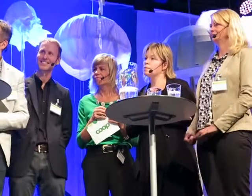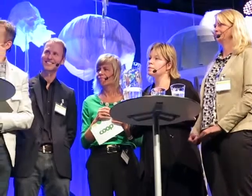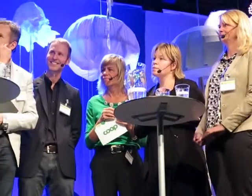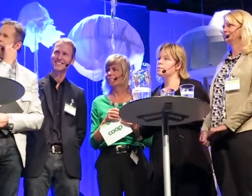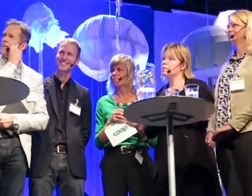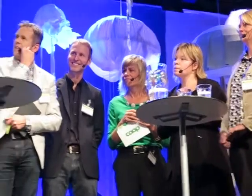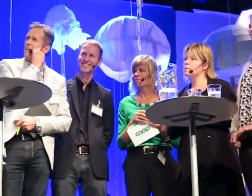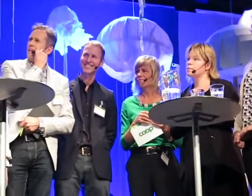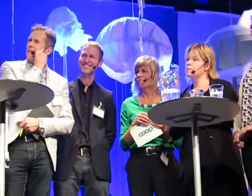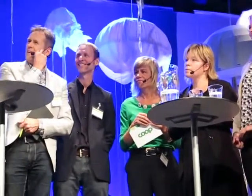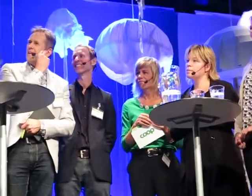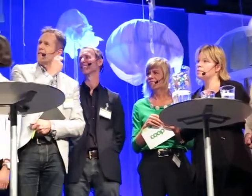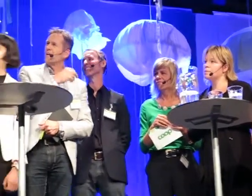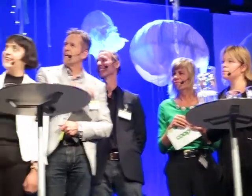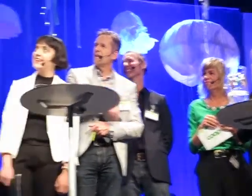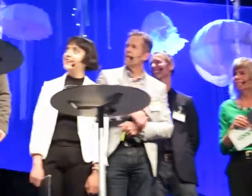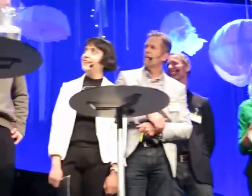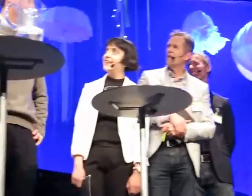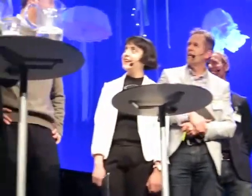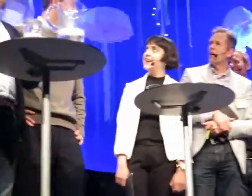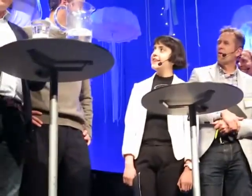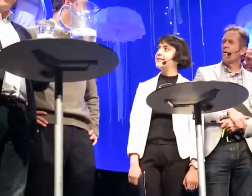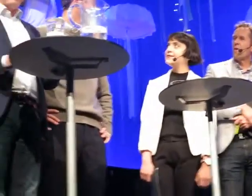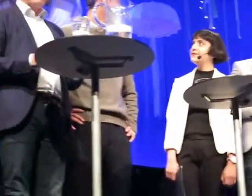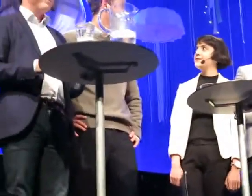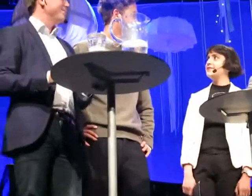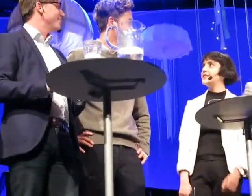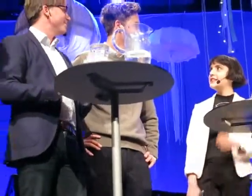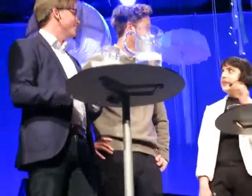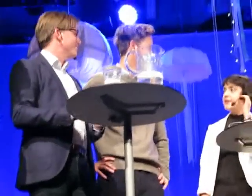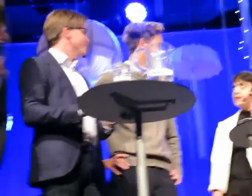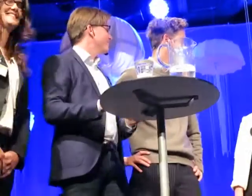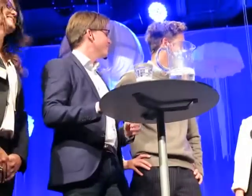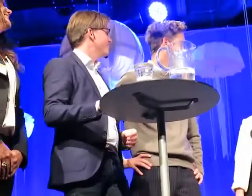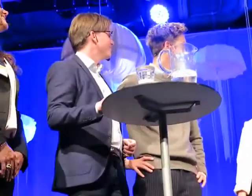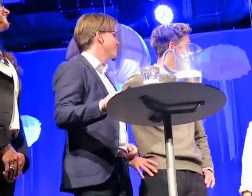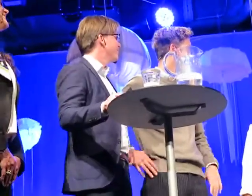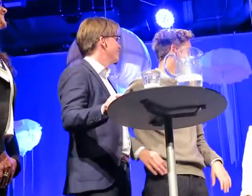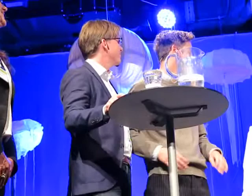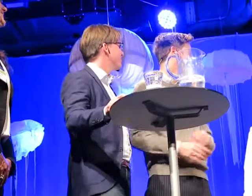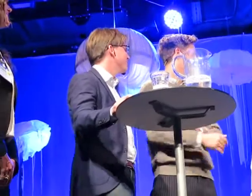Kan ni ha en tid då? Vi har ju gemensamt café, så då borde vi kanske göra det. Vart är det